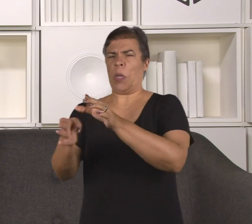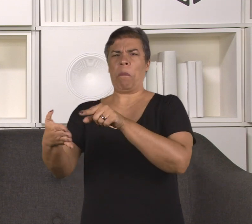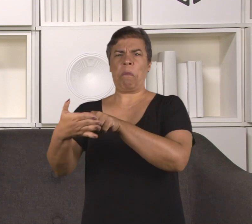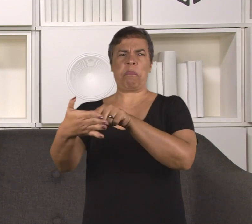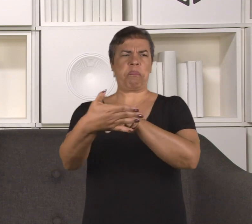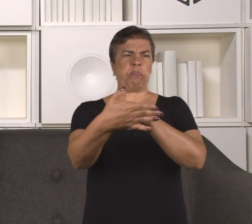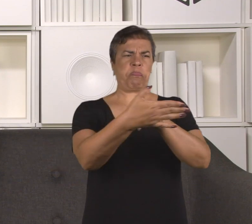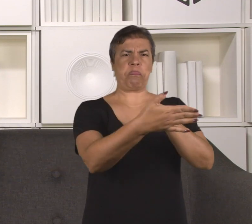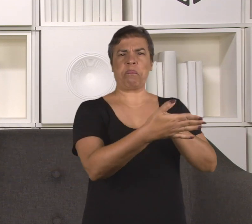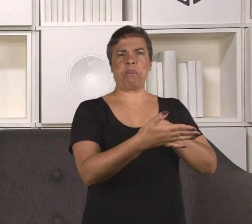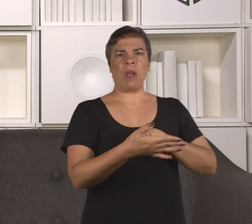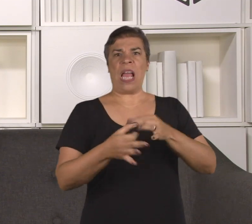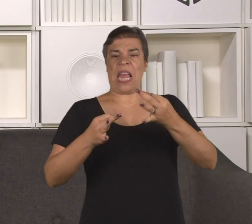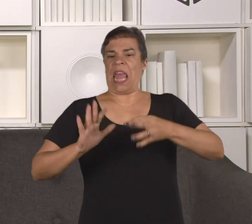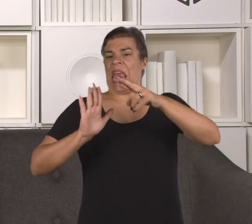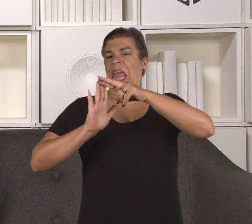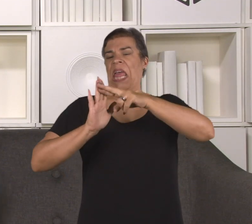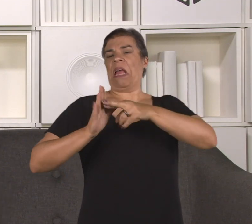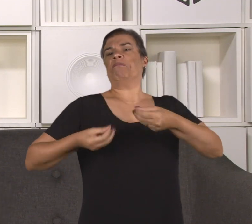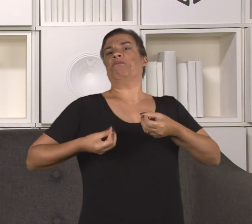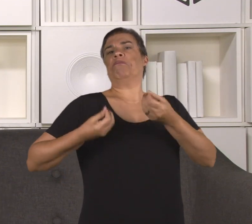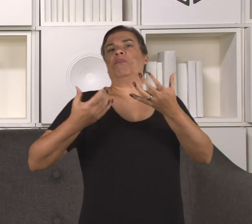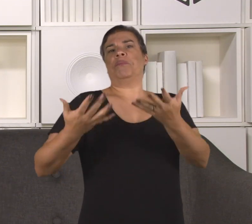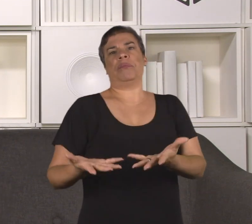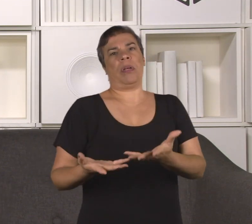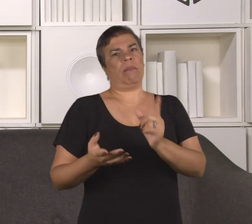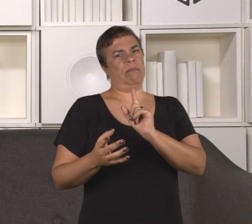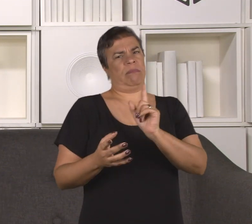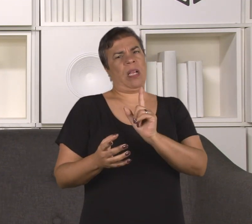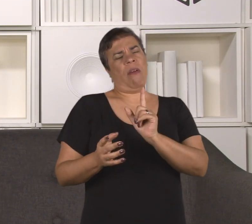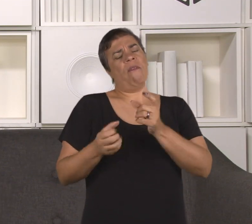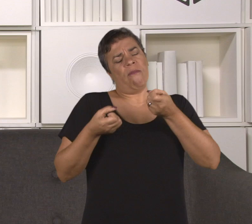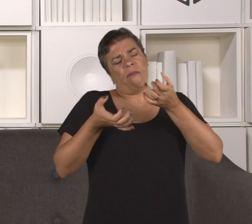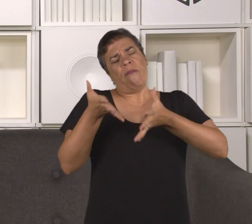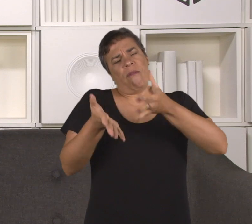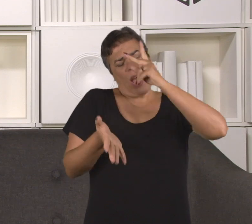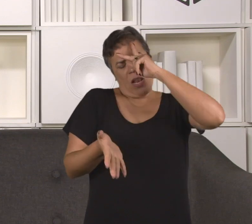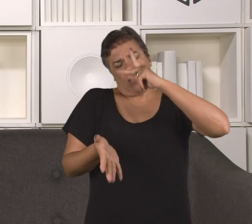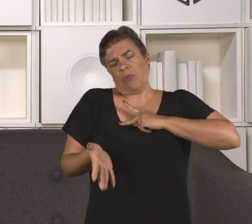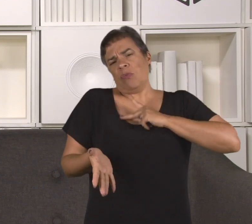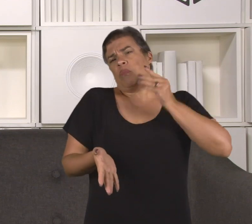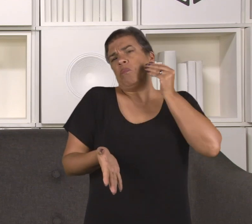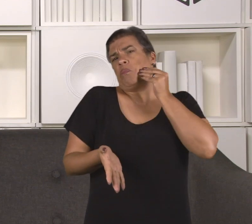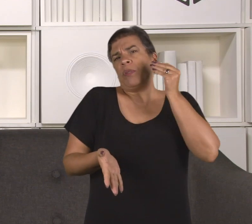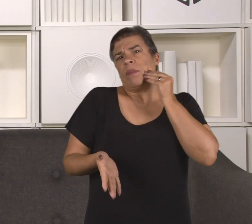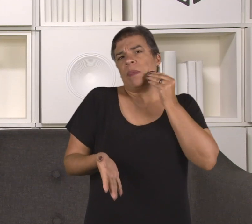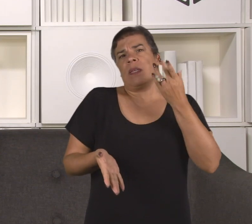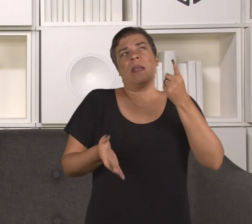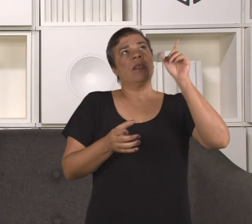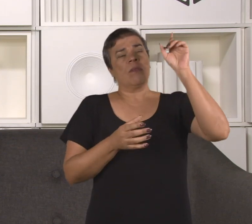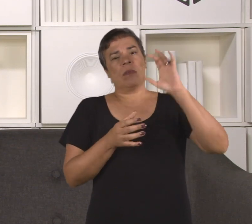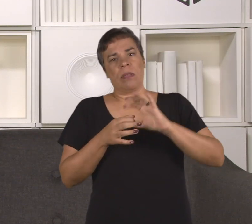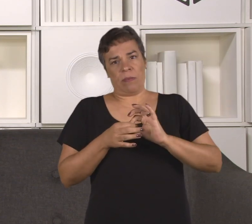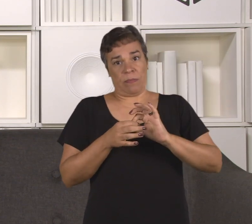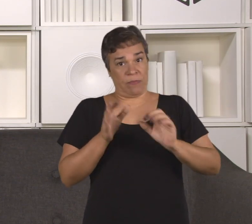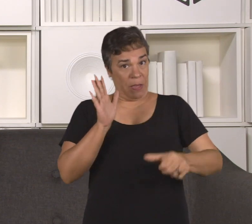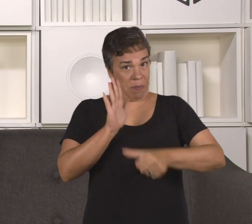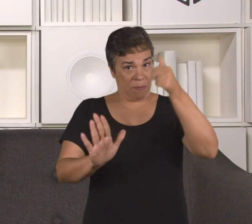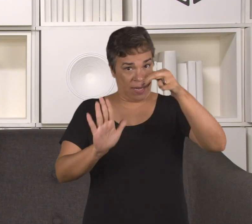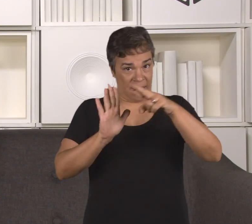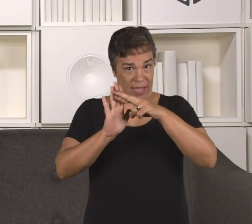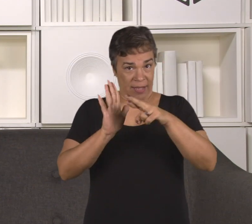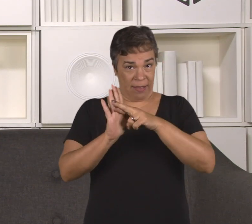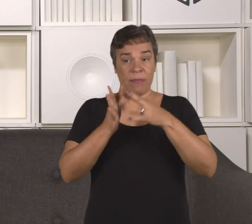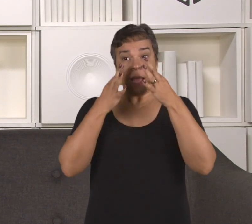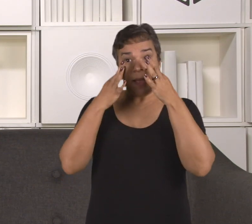que as pessoas devem fazer ou deixar de fazer. Conte a sua história, conte a sua experiência com Deus. Então, a primeira regra, escutar